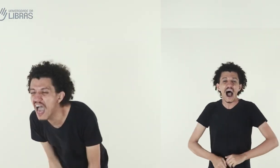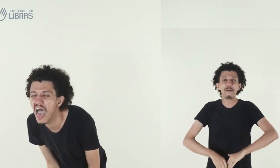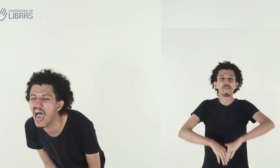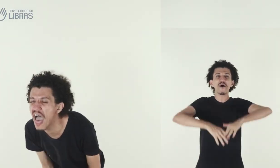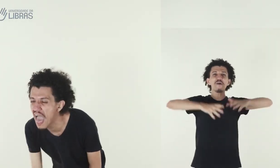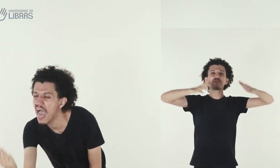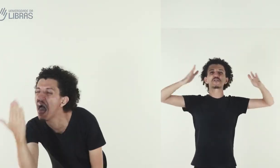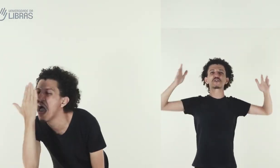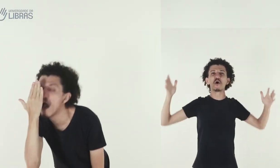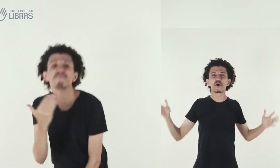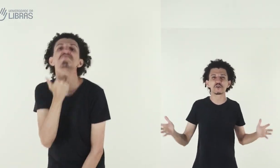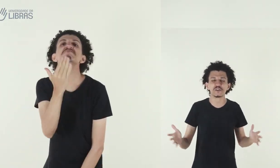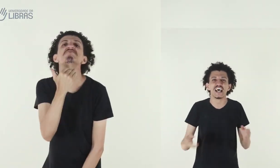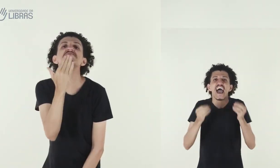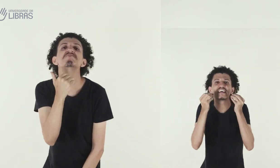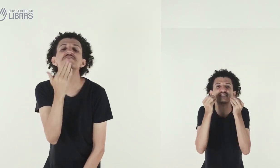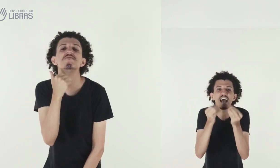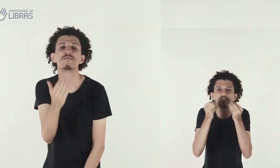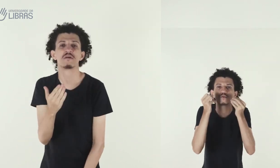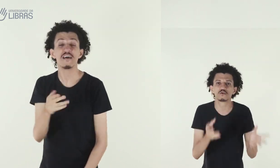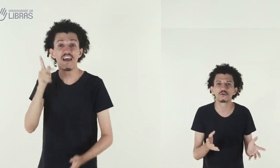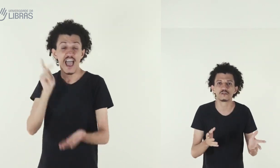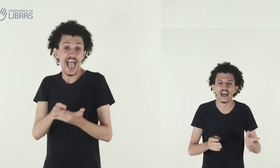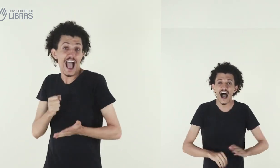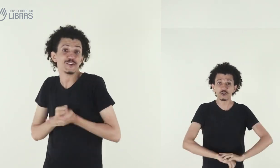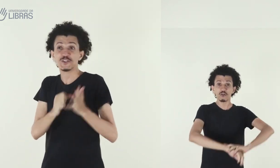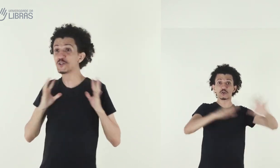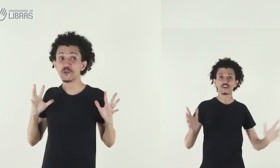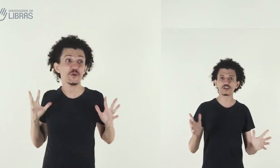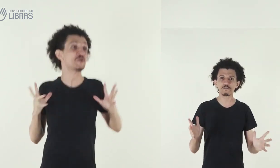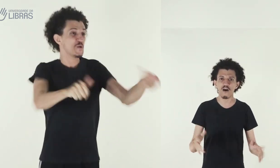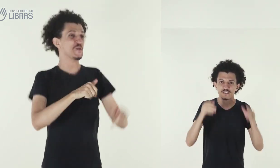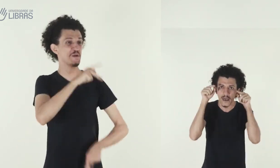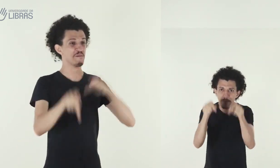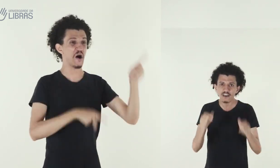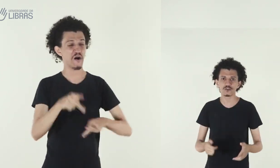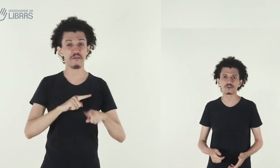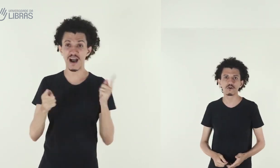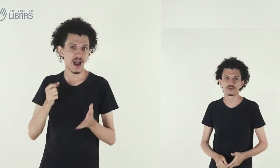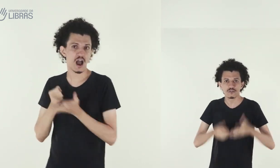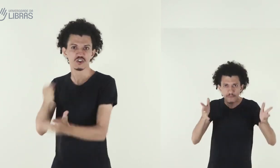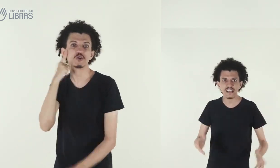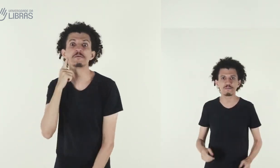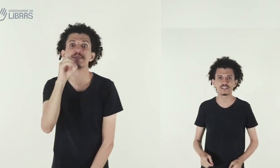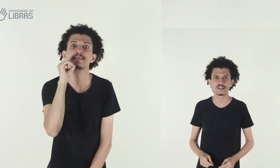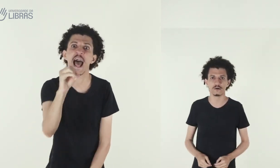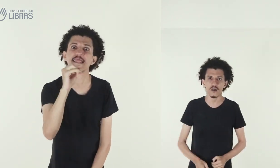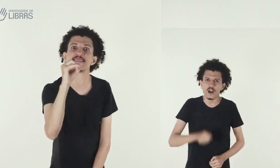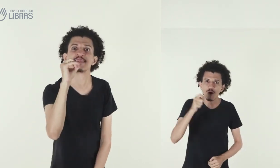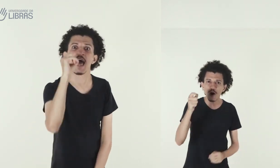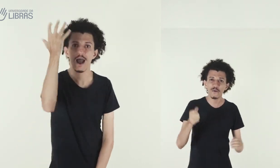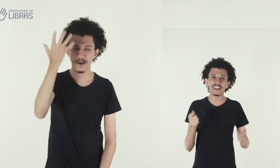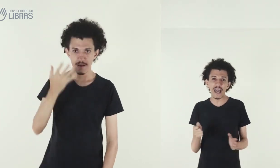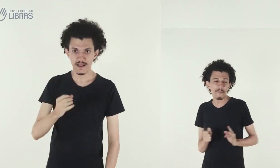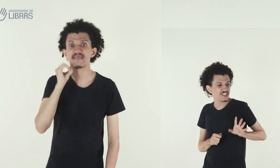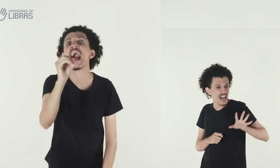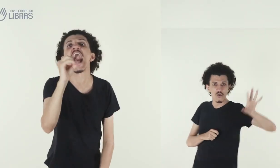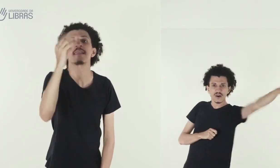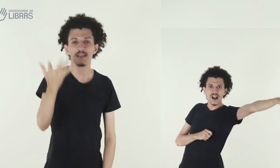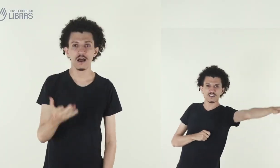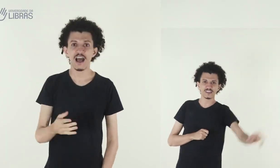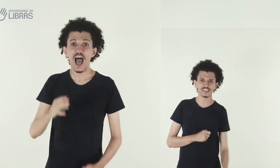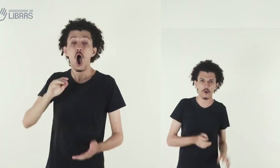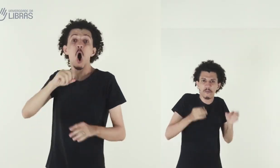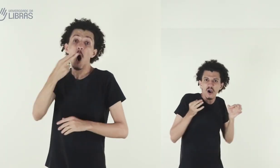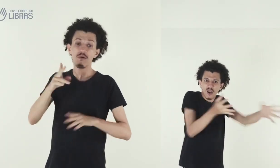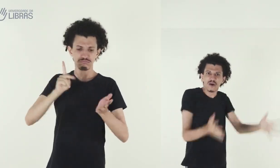fazendo. Apoiam todos, exceto os surdos. Ajudam todos os povos, menos os surdos, os que mais precisam. Colocam o intérprete lá